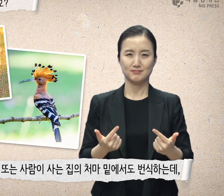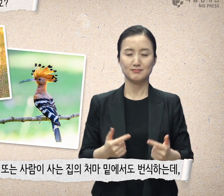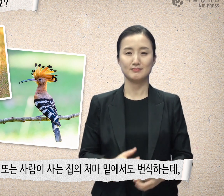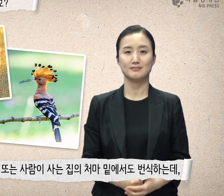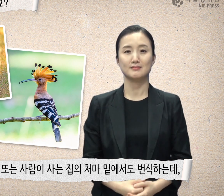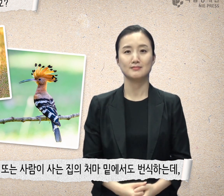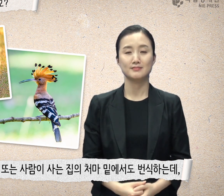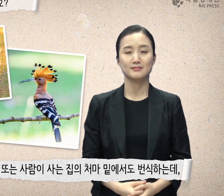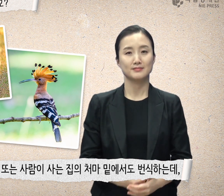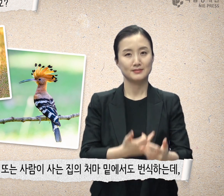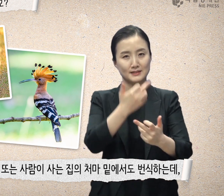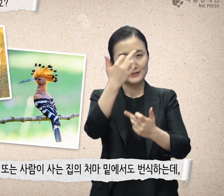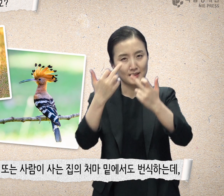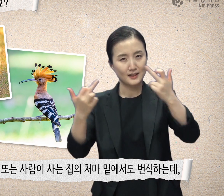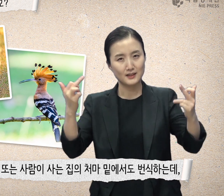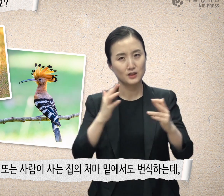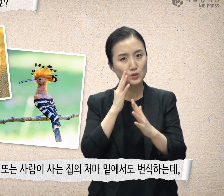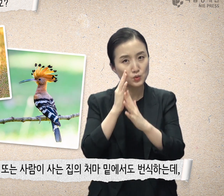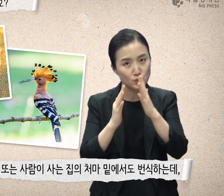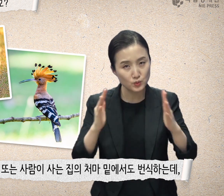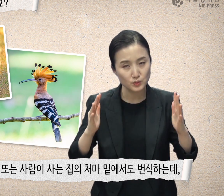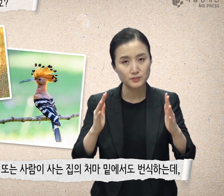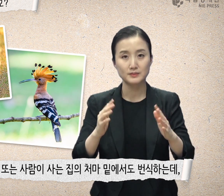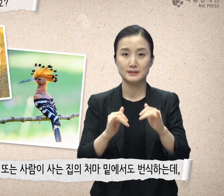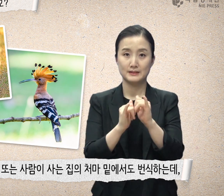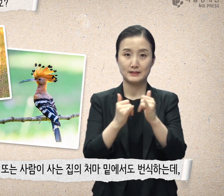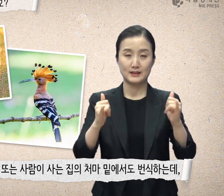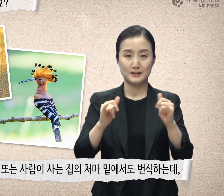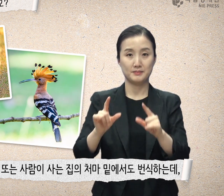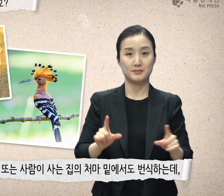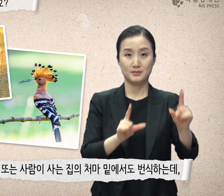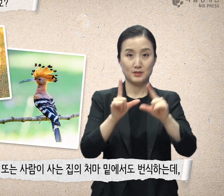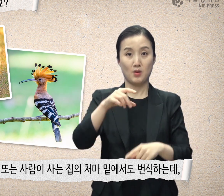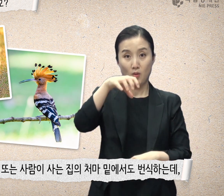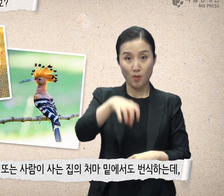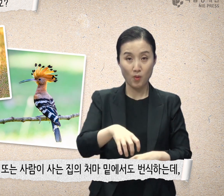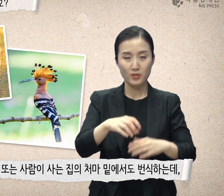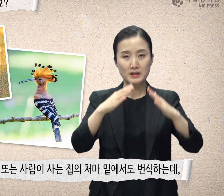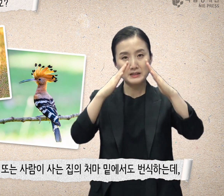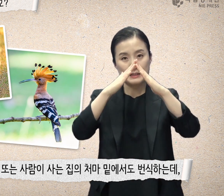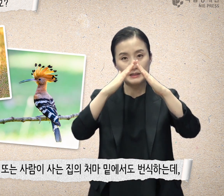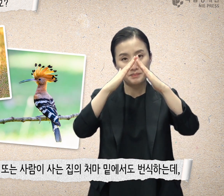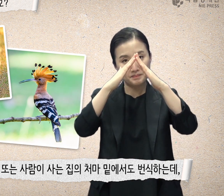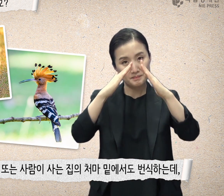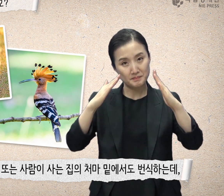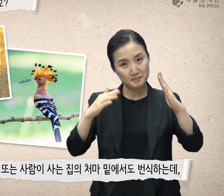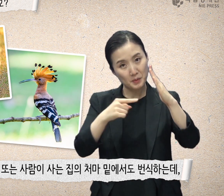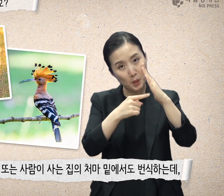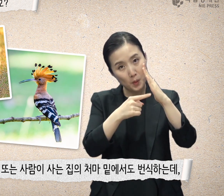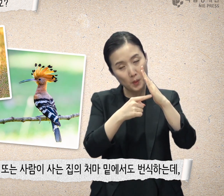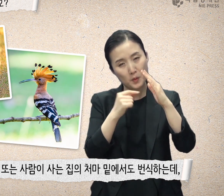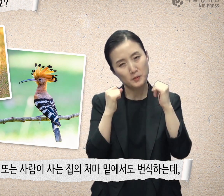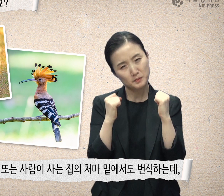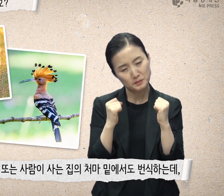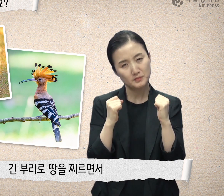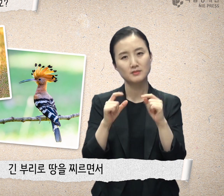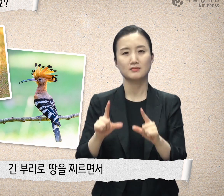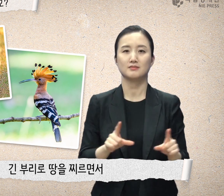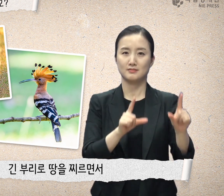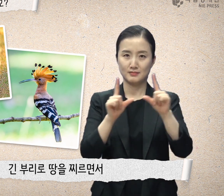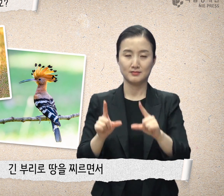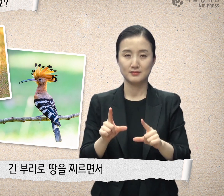후투티 는 야산에 수 또는 사람이 사는 집에 차마 밑에 사도 번식하는 데